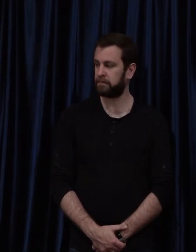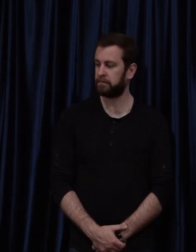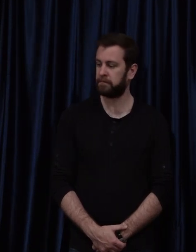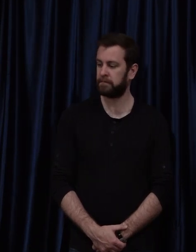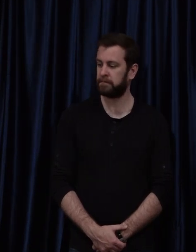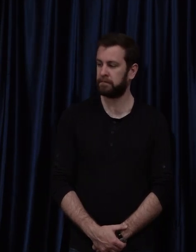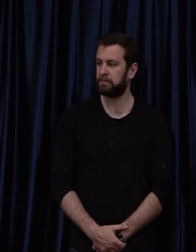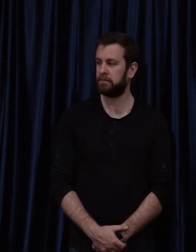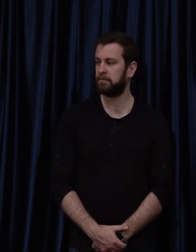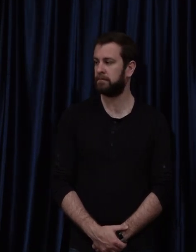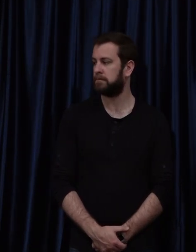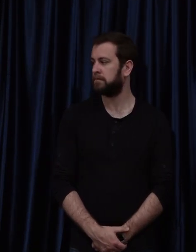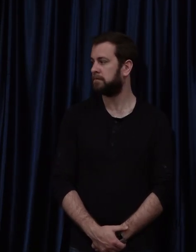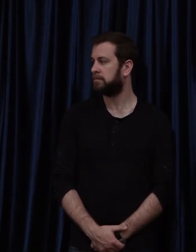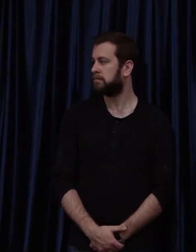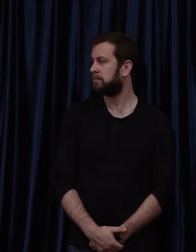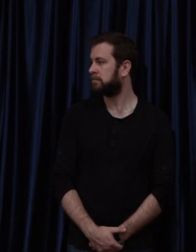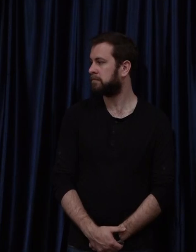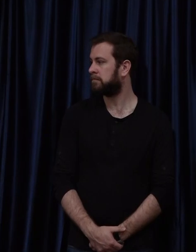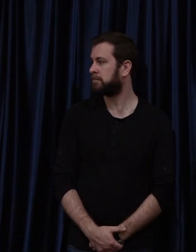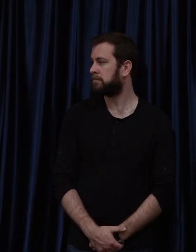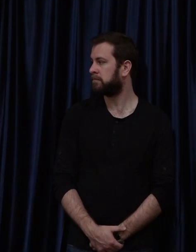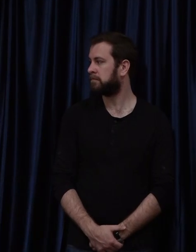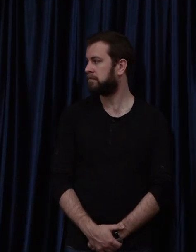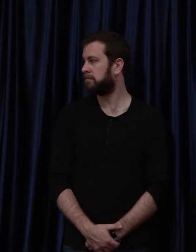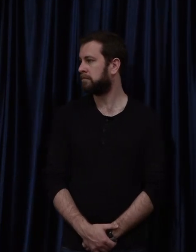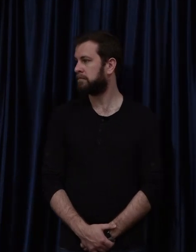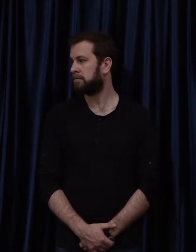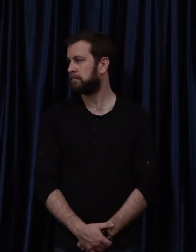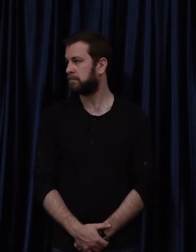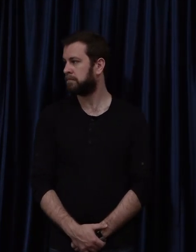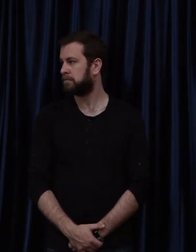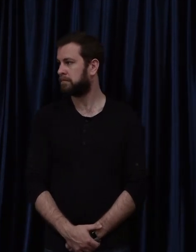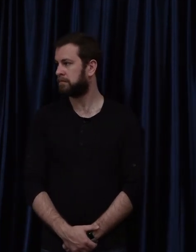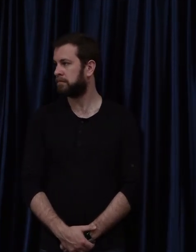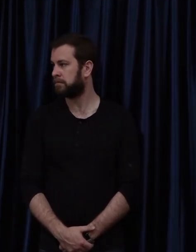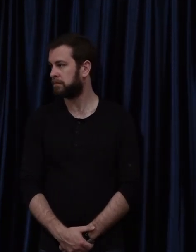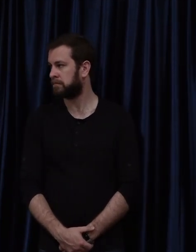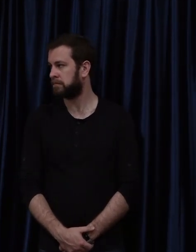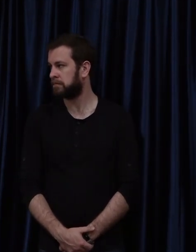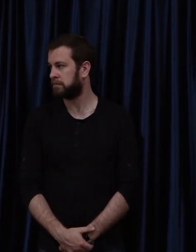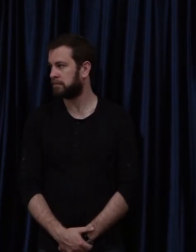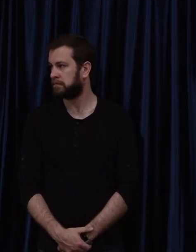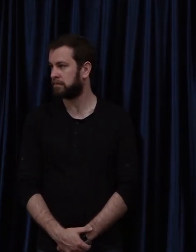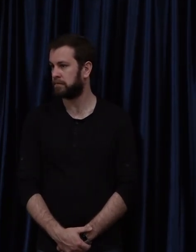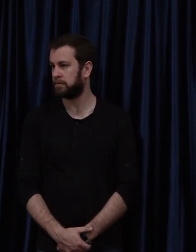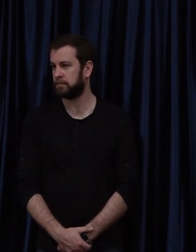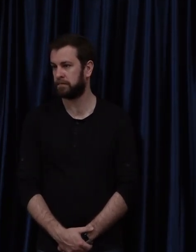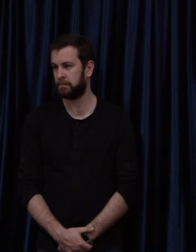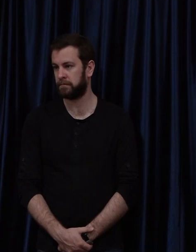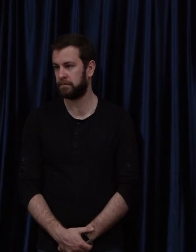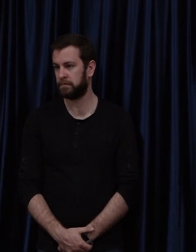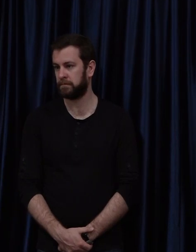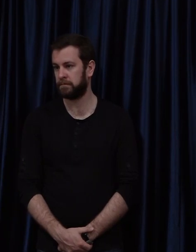حملت نوحا على ذات ألواح ودسر يا ذا العزة والجبروت ورددت ليعقوب بصره